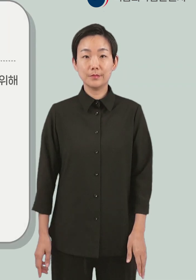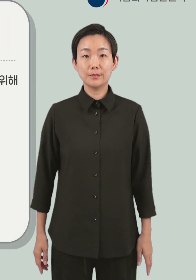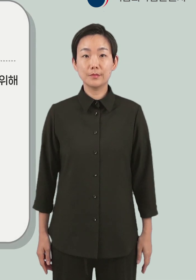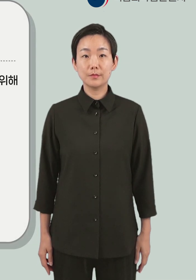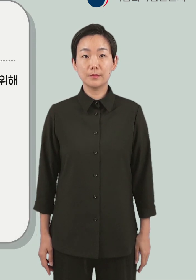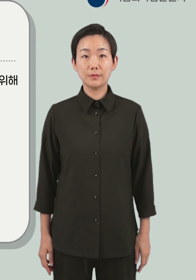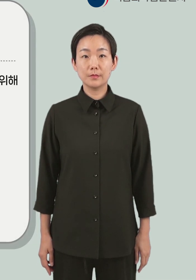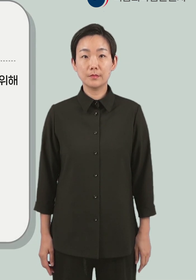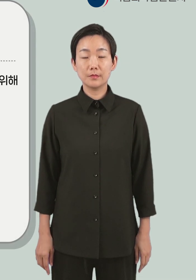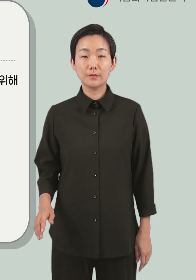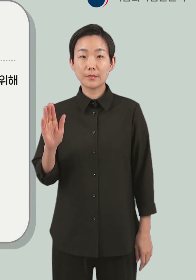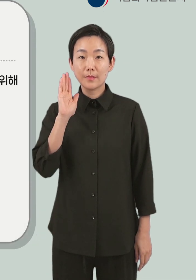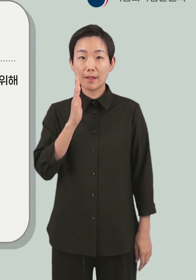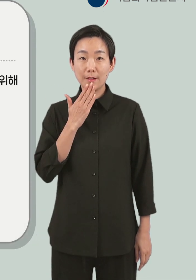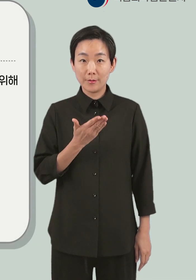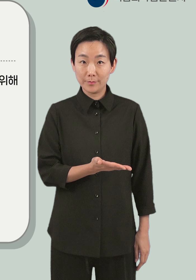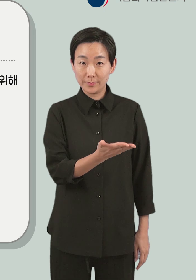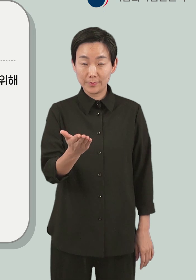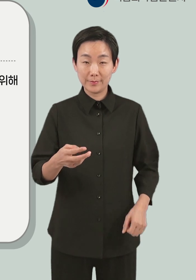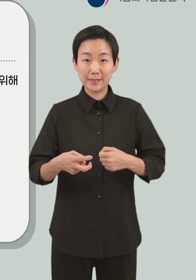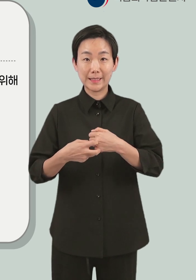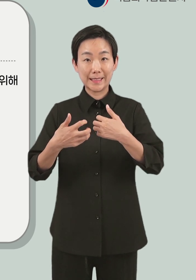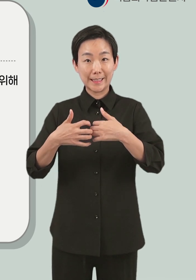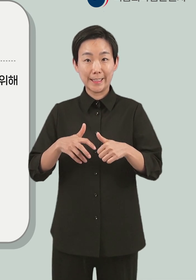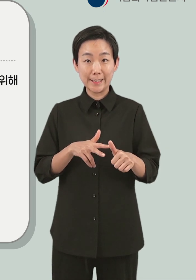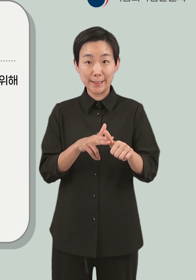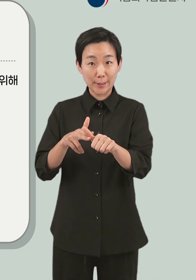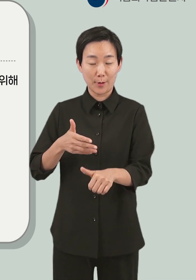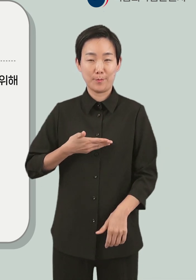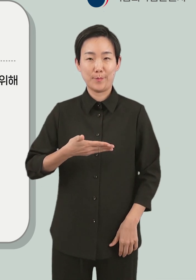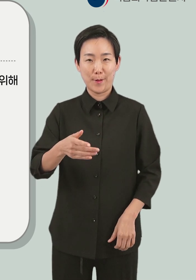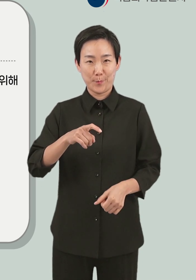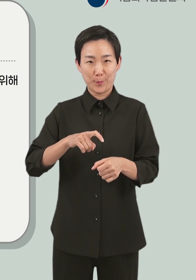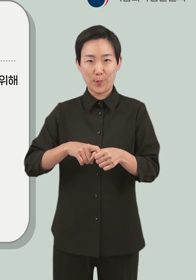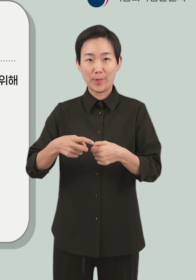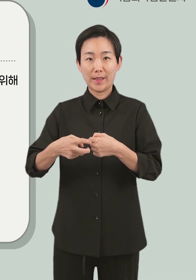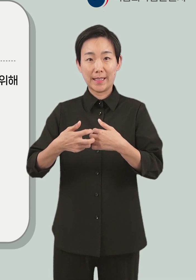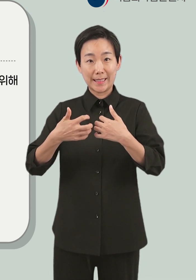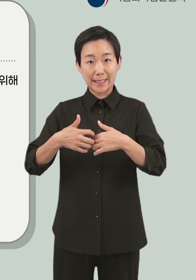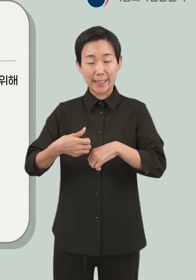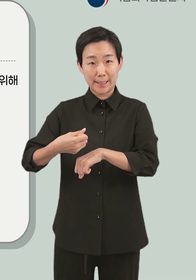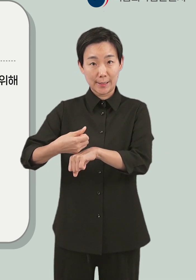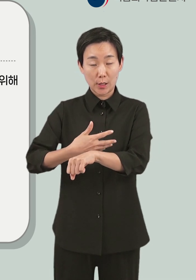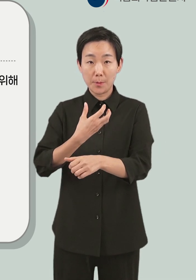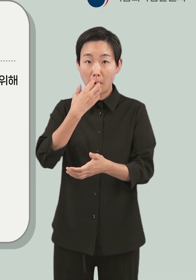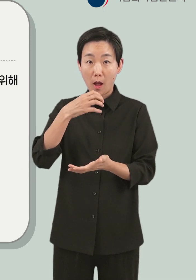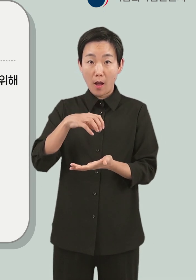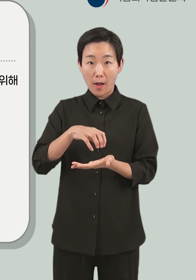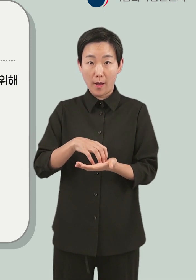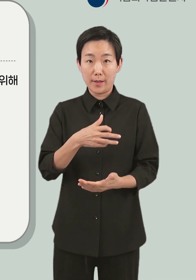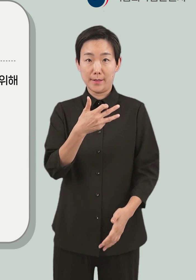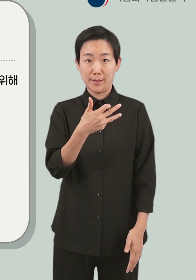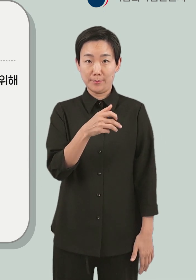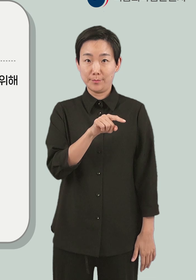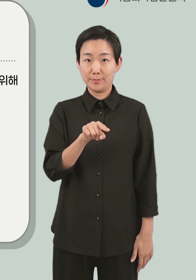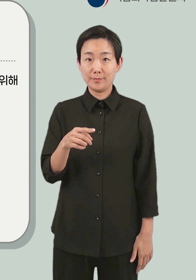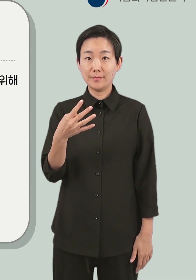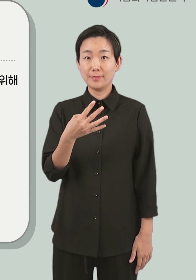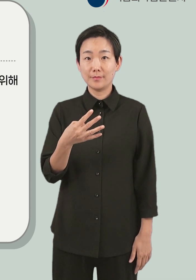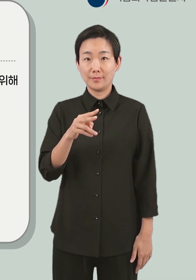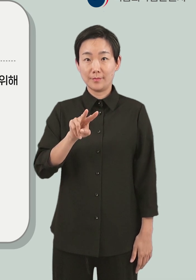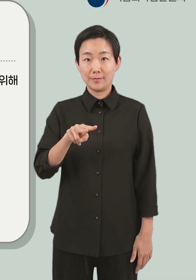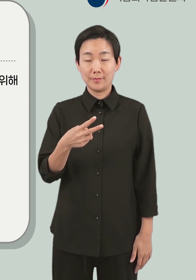주의! 지금부터 안내해드리는 의료기기 정보는 장애인의 이해를 돕기 위해 의료기기 수입 인증서